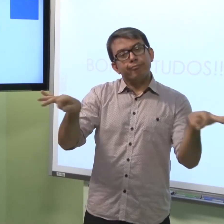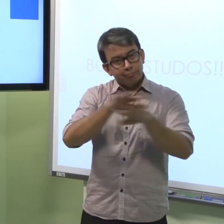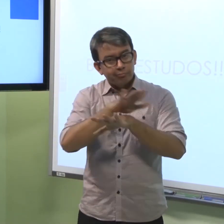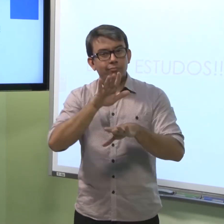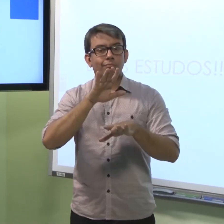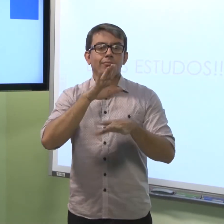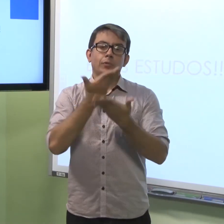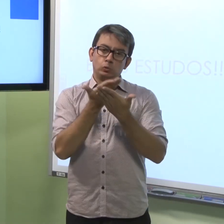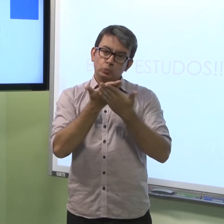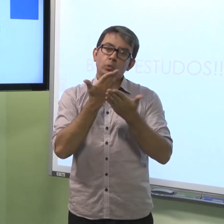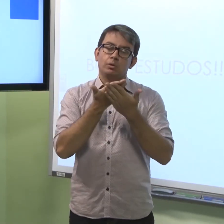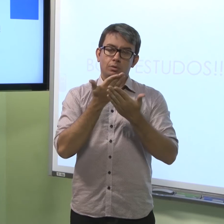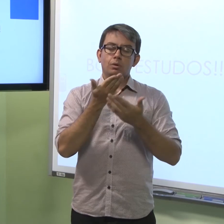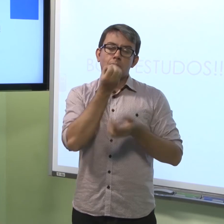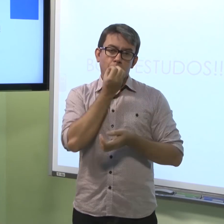Então hoje a nossa aula terminou.